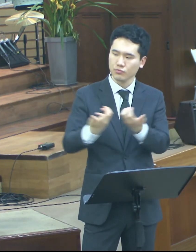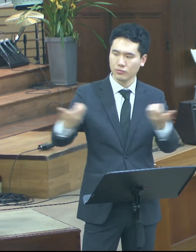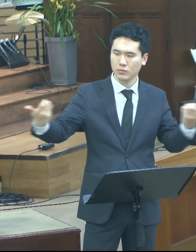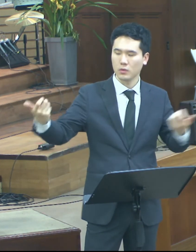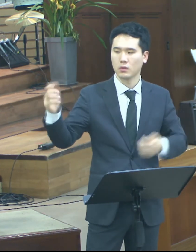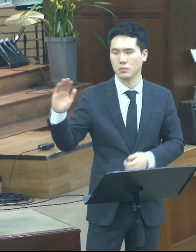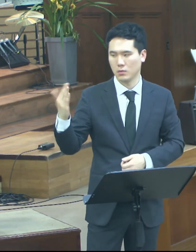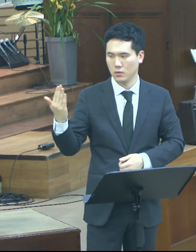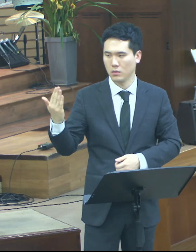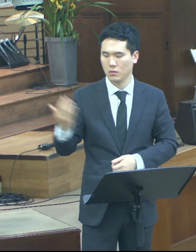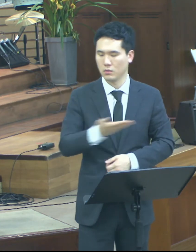보는 눈도 그렇고